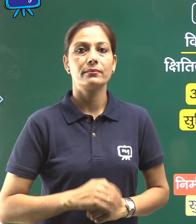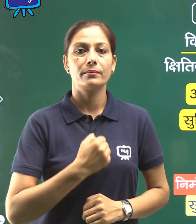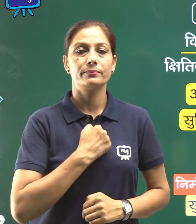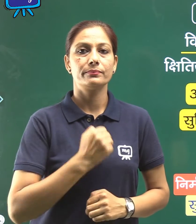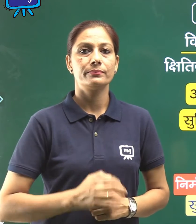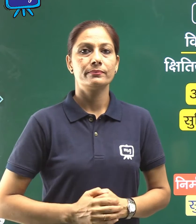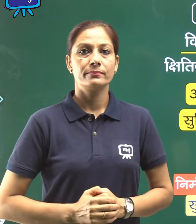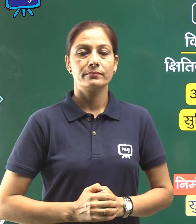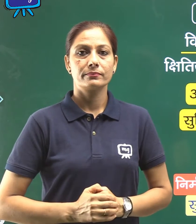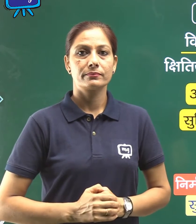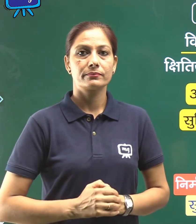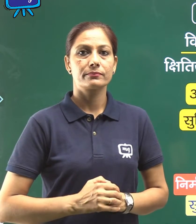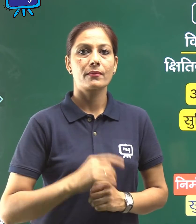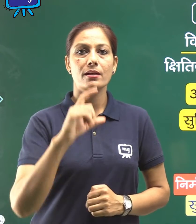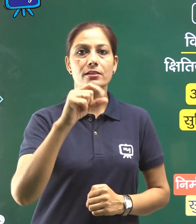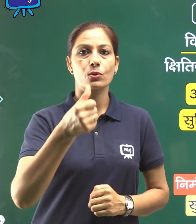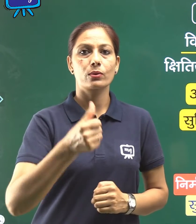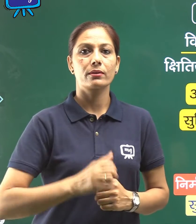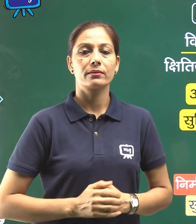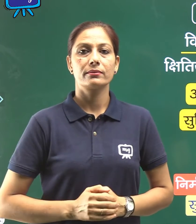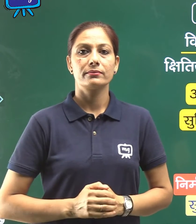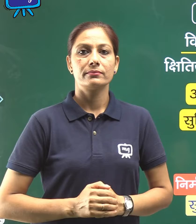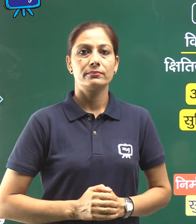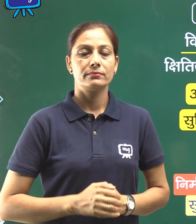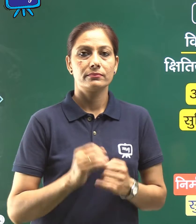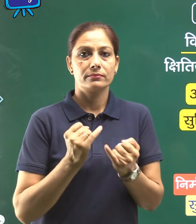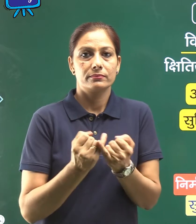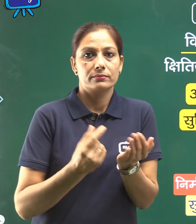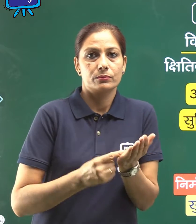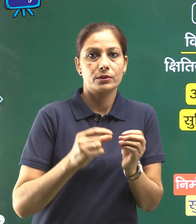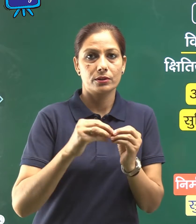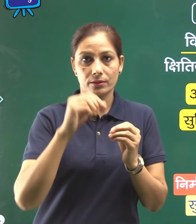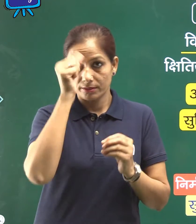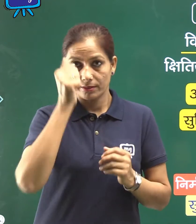हम कक्षा 9 की हिंदी विषय की